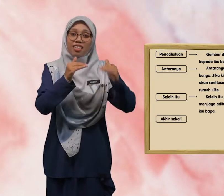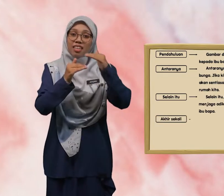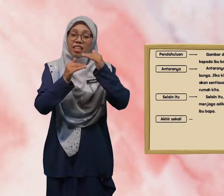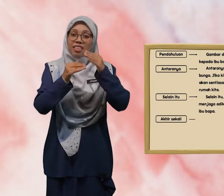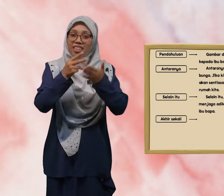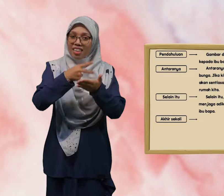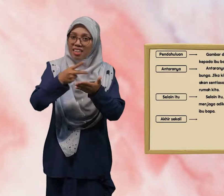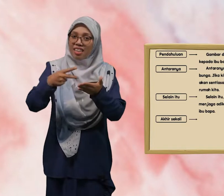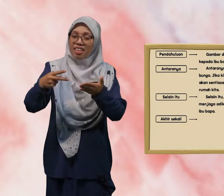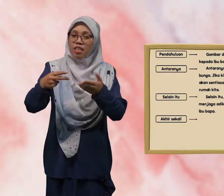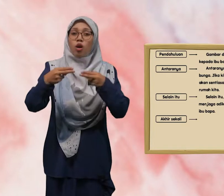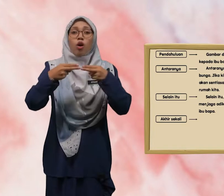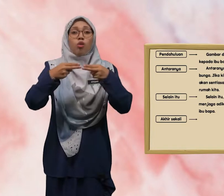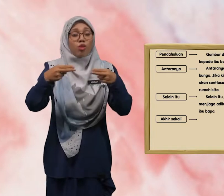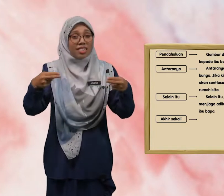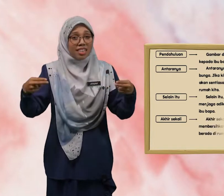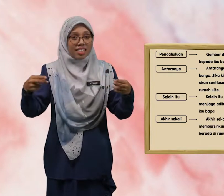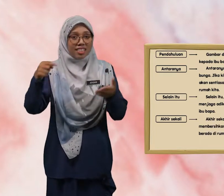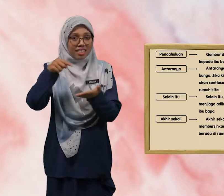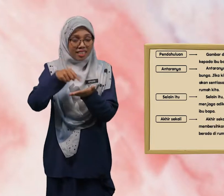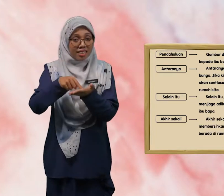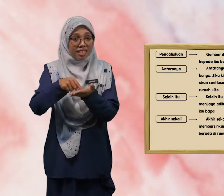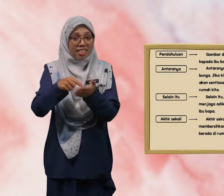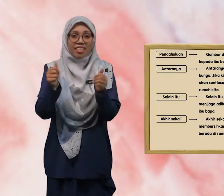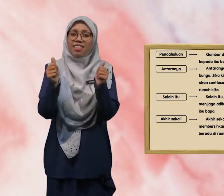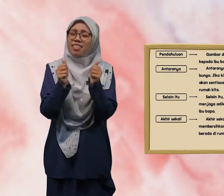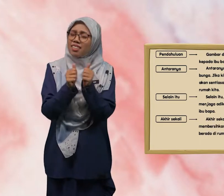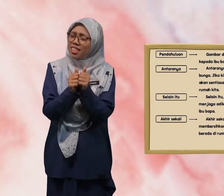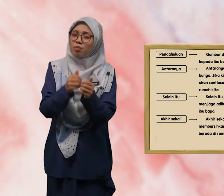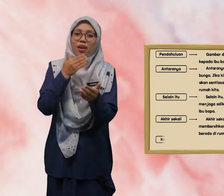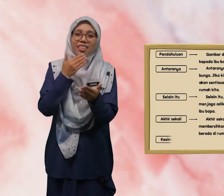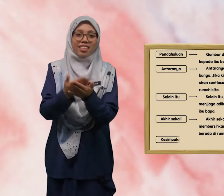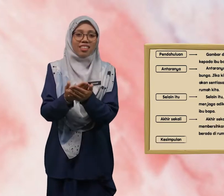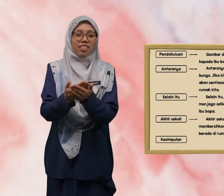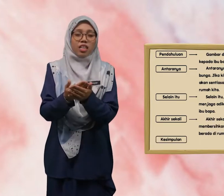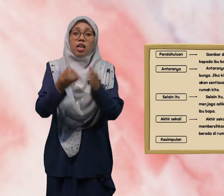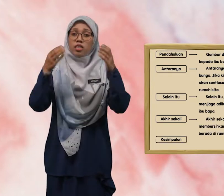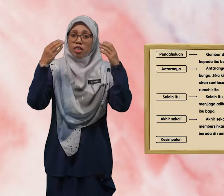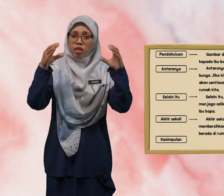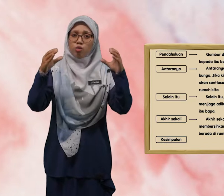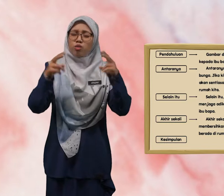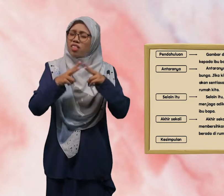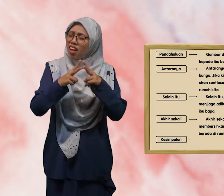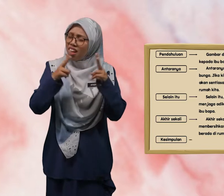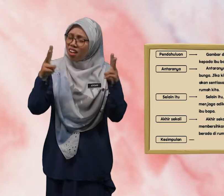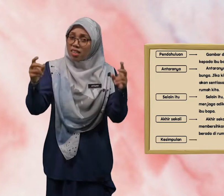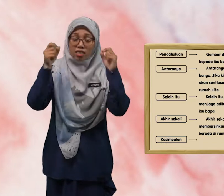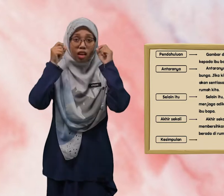membeda-bedakan rangan ulasan ini dengan baik Cikgu sangat